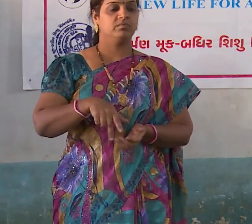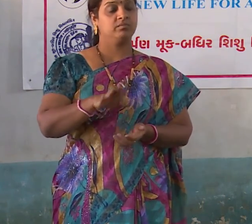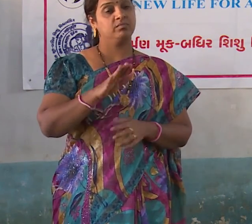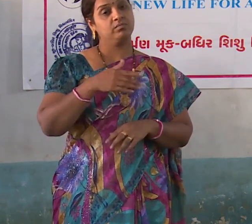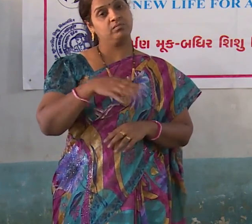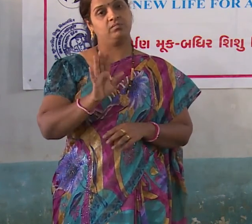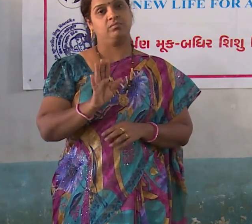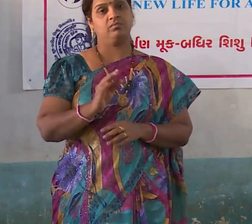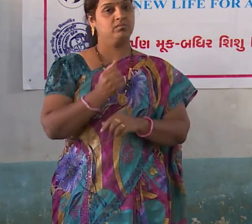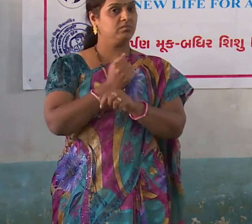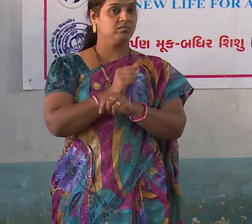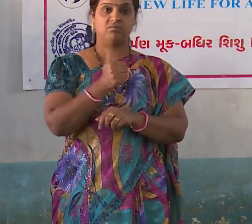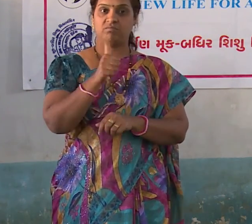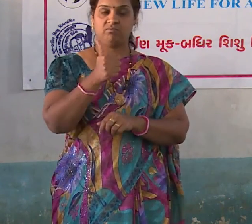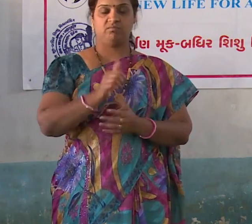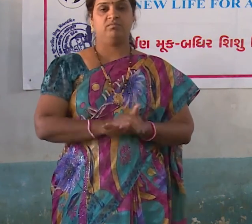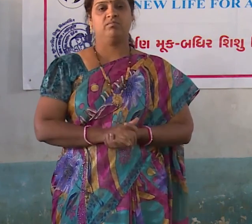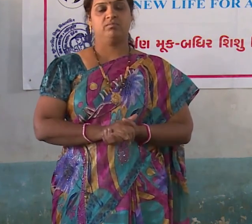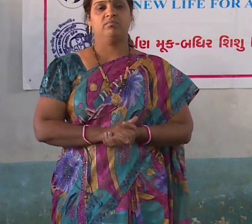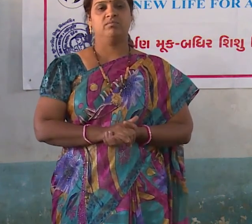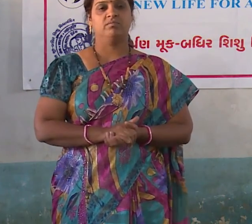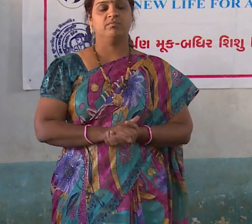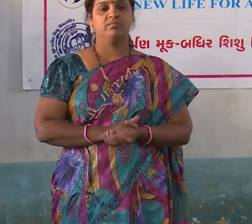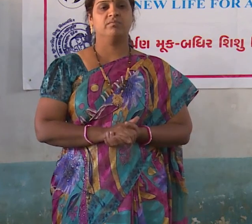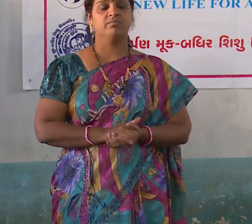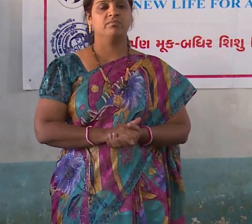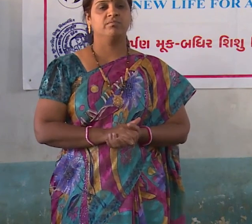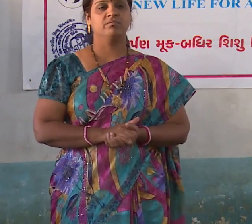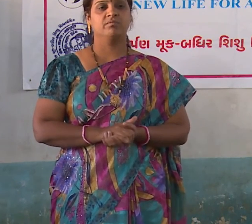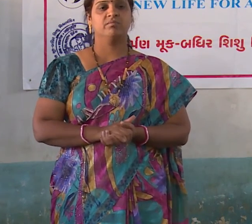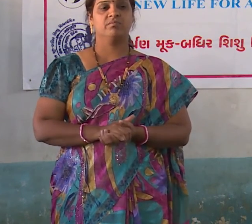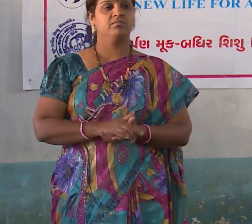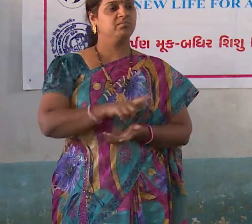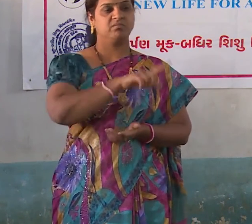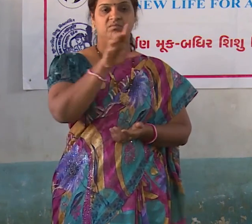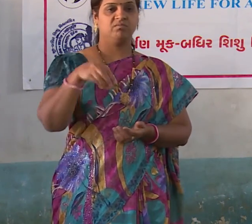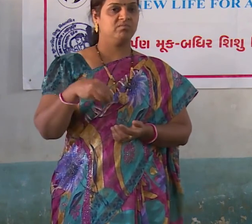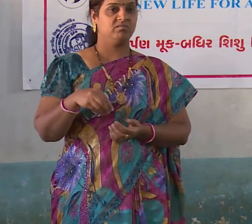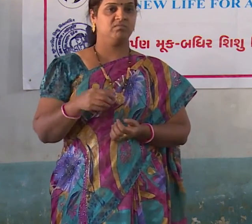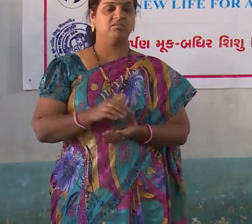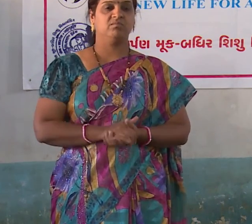चले जाएंगे। सहज राजयोग, मुश्किल कुछ नहीं।